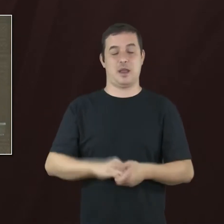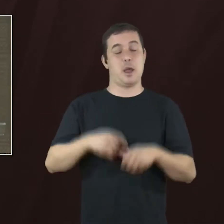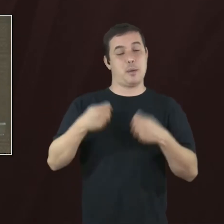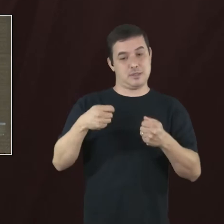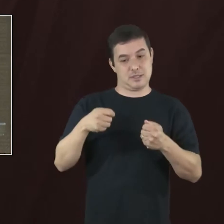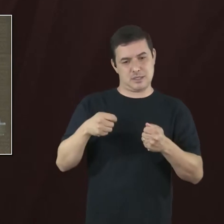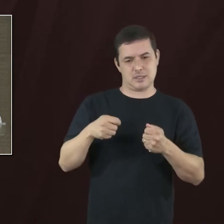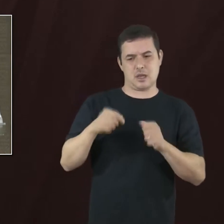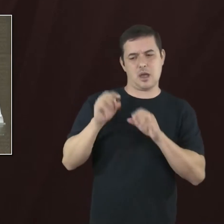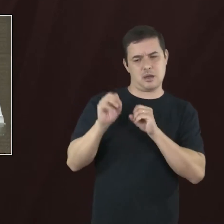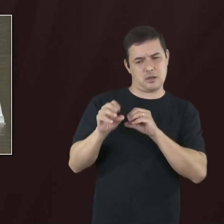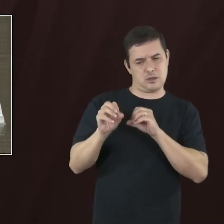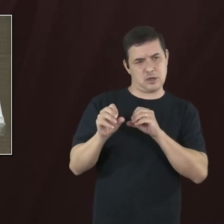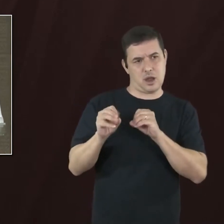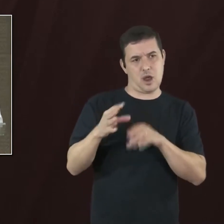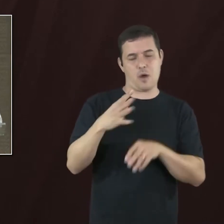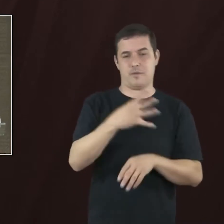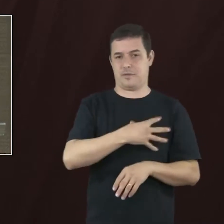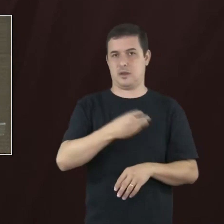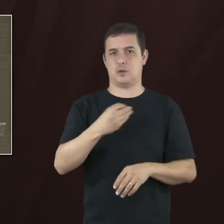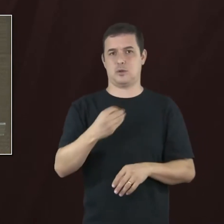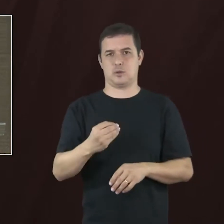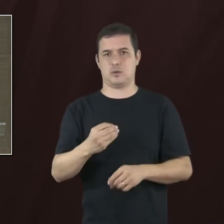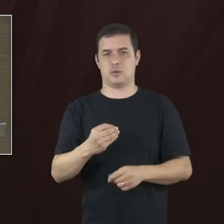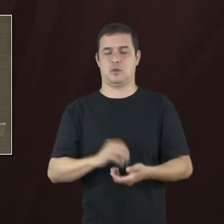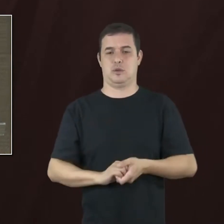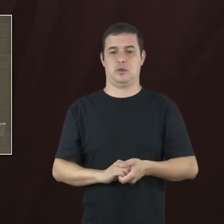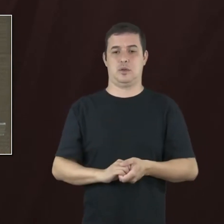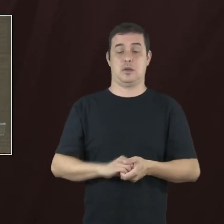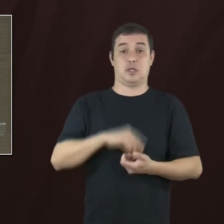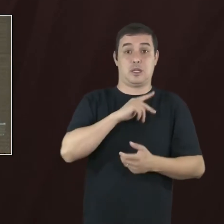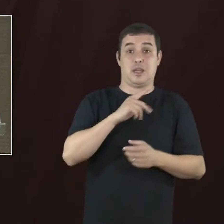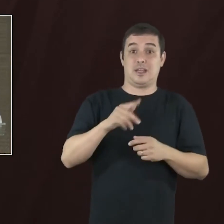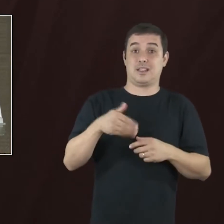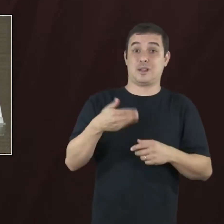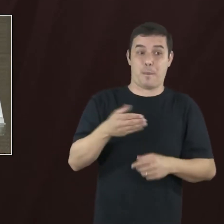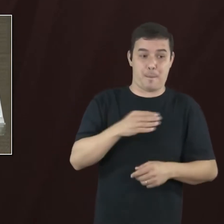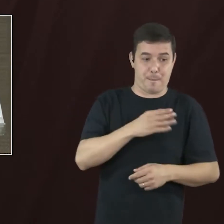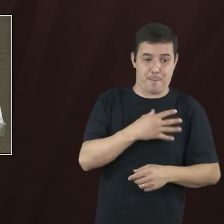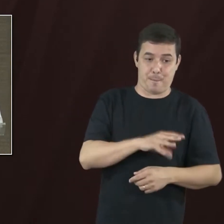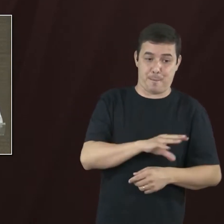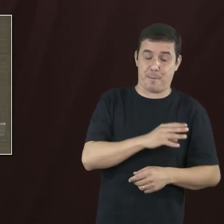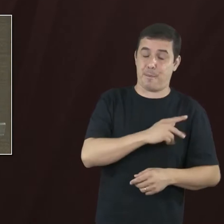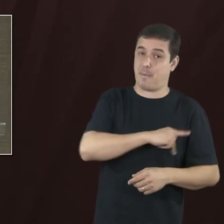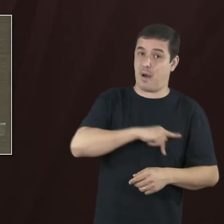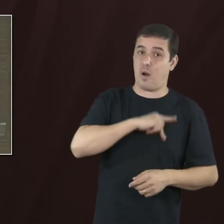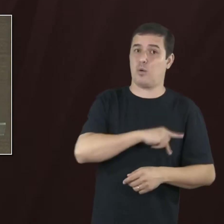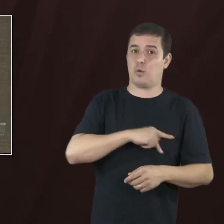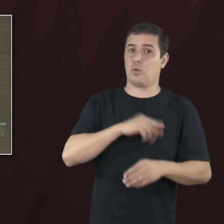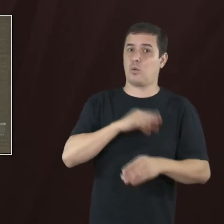educa seus filhos. Então Paulo foi esse que cuidou, né,